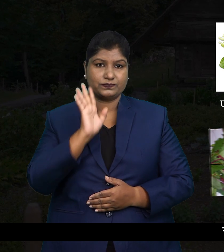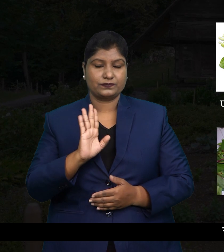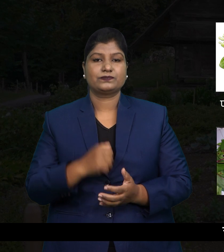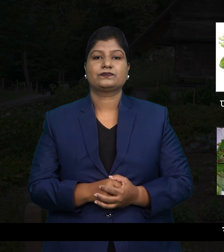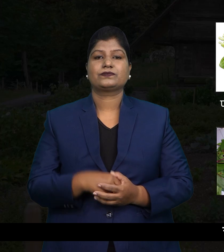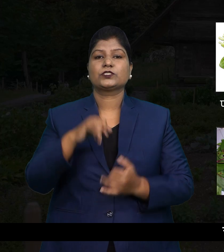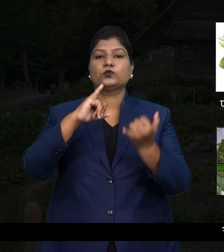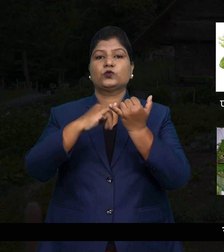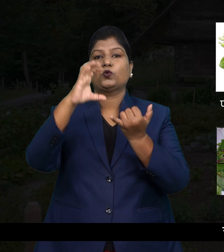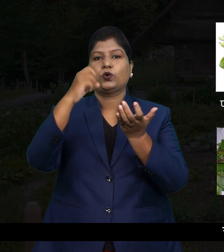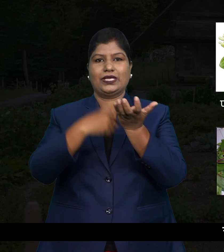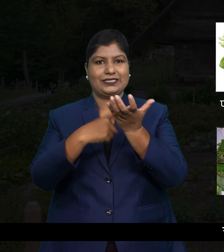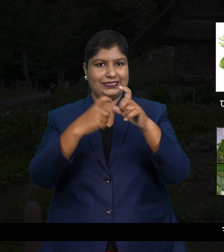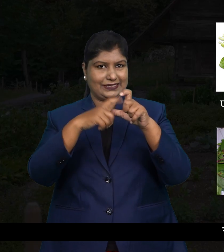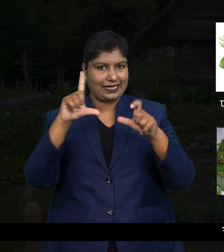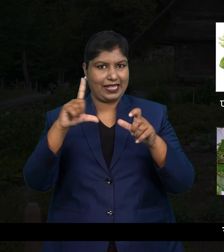चुक्याची भाजी,